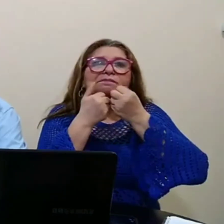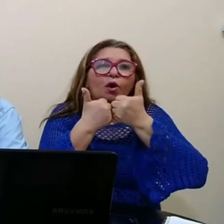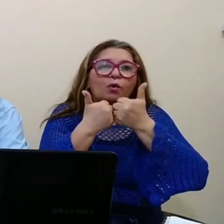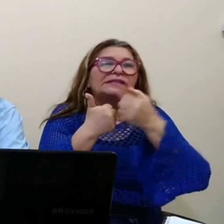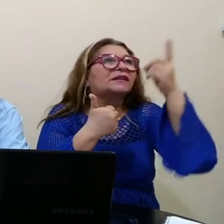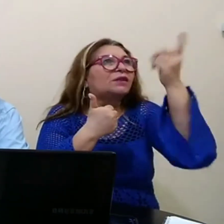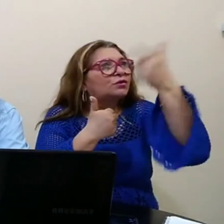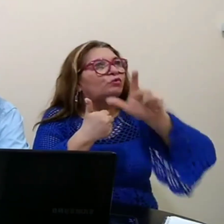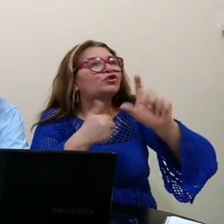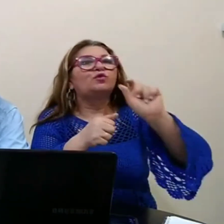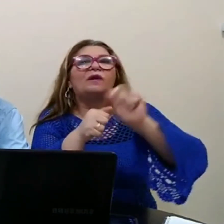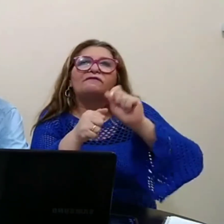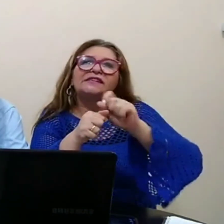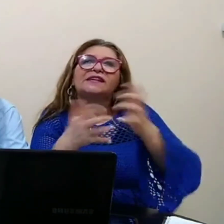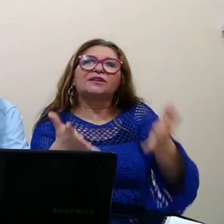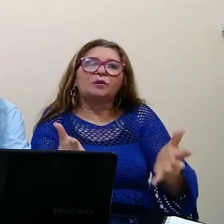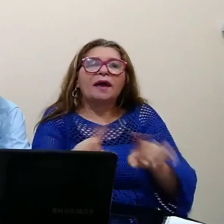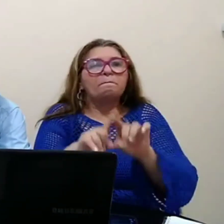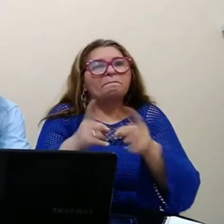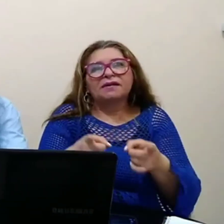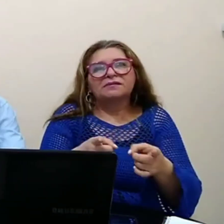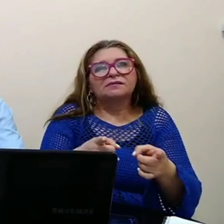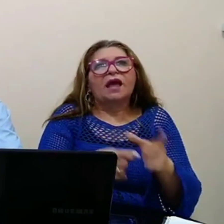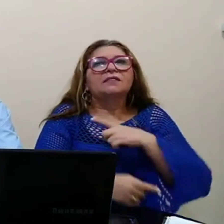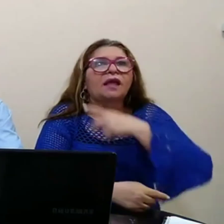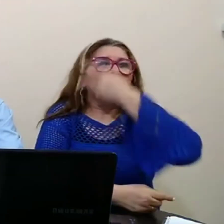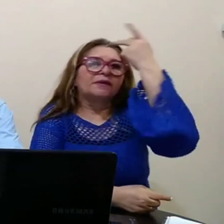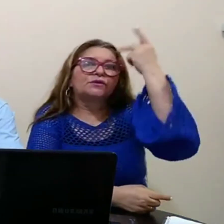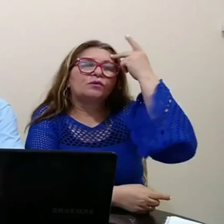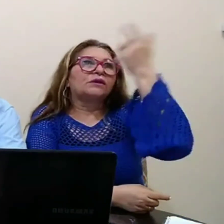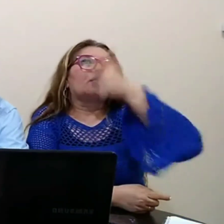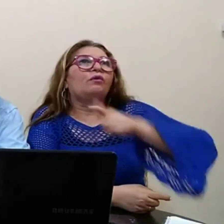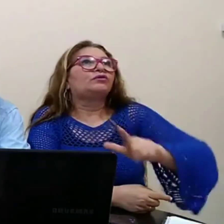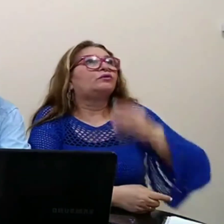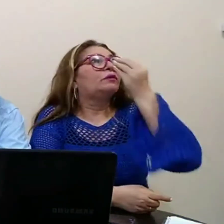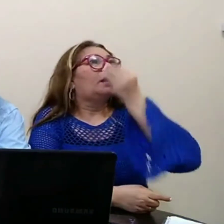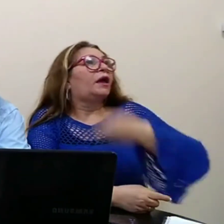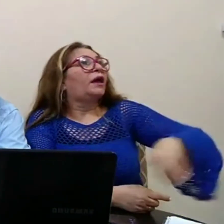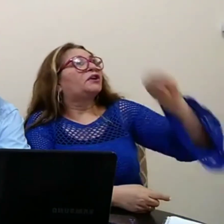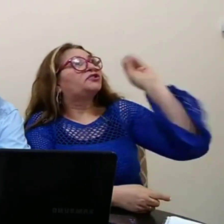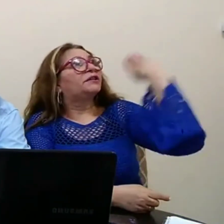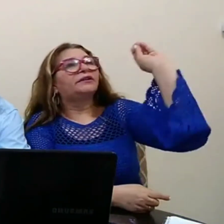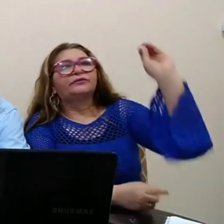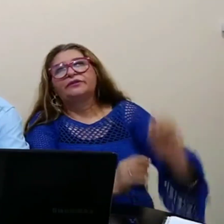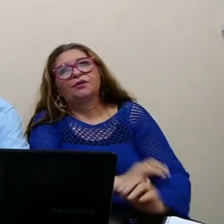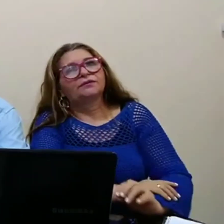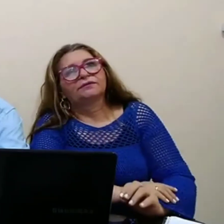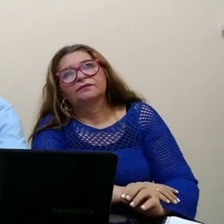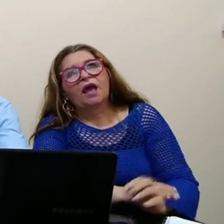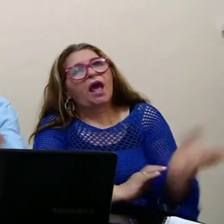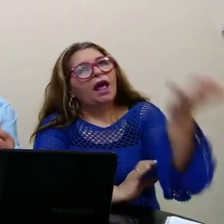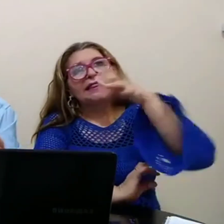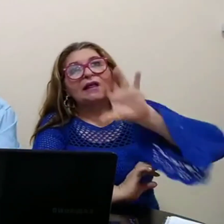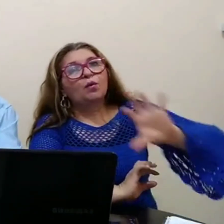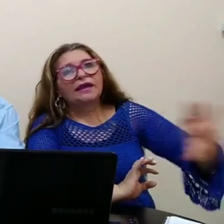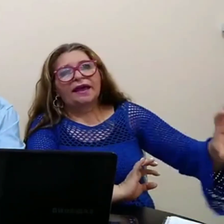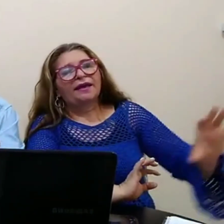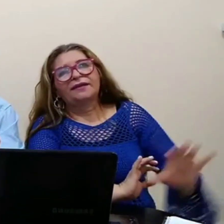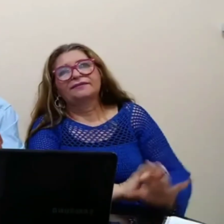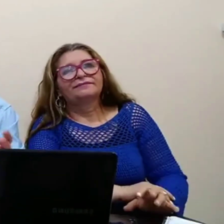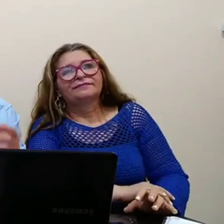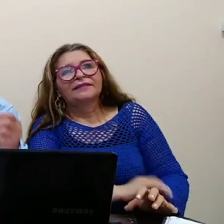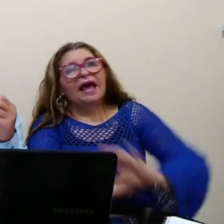seu povo. Mas mesmo assim, continuam rejeitando o Filho de Deus. Continuam rejeitando